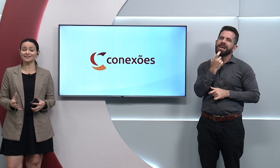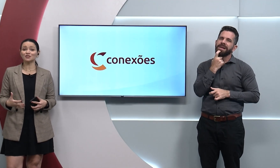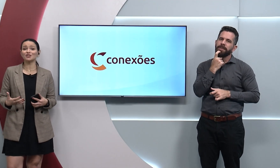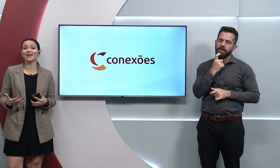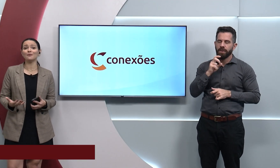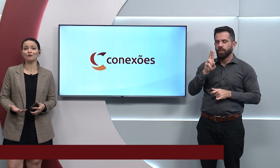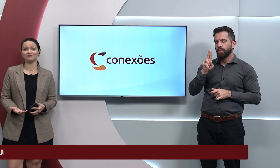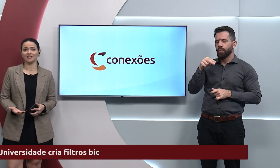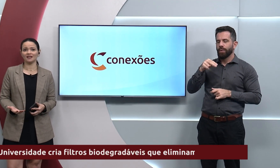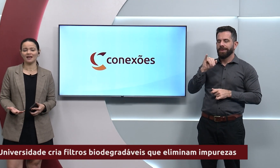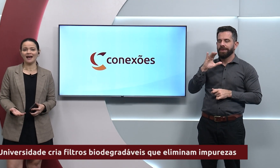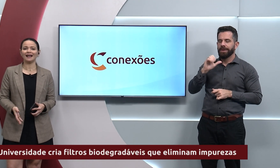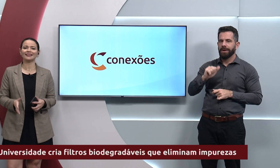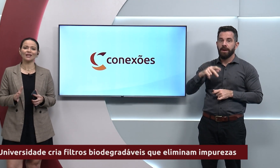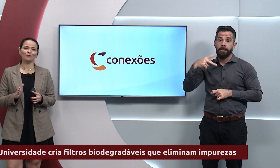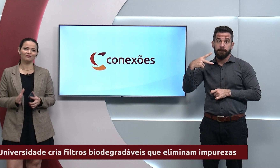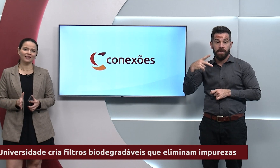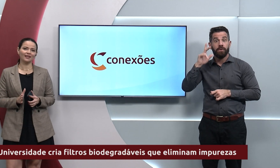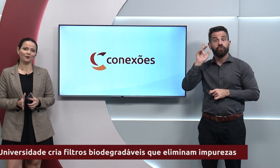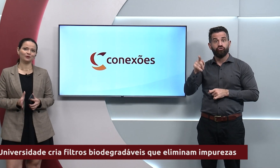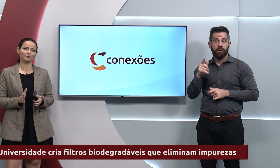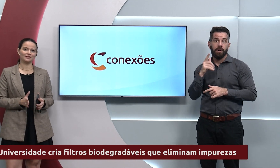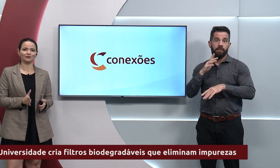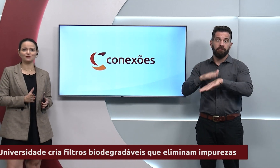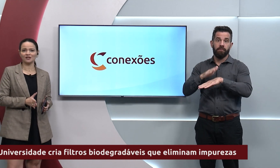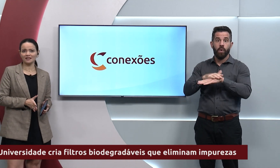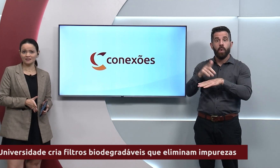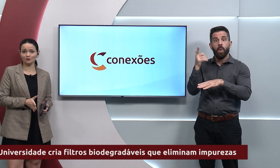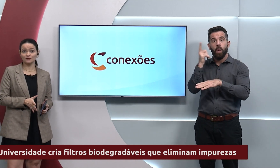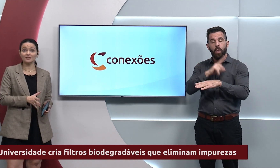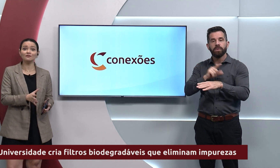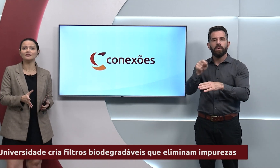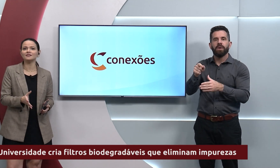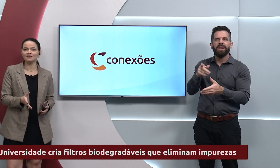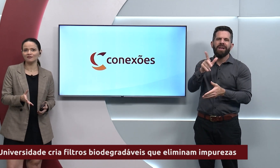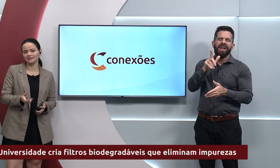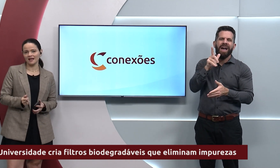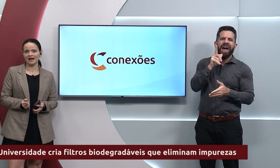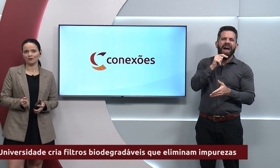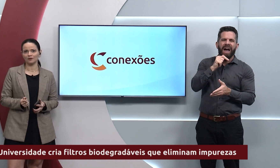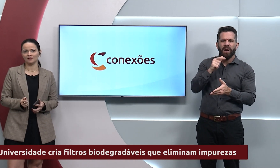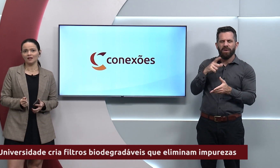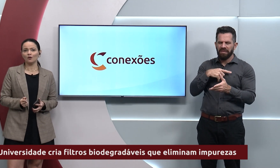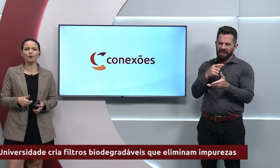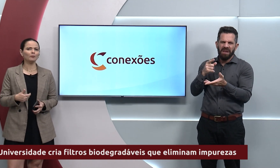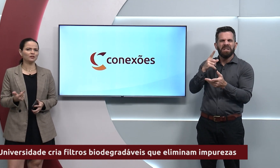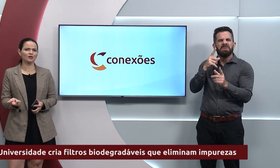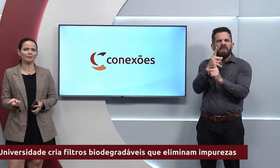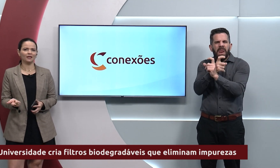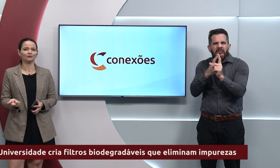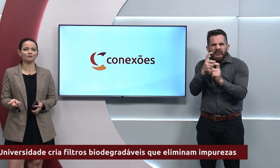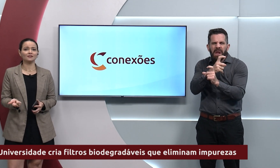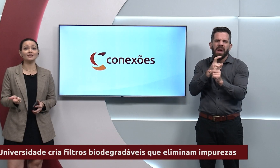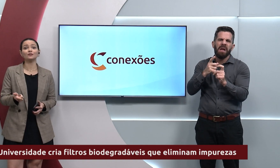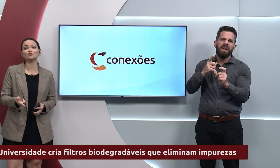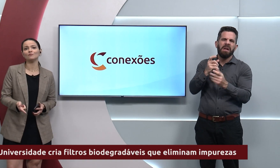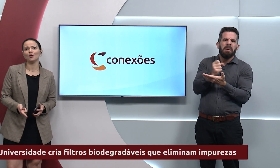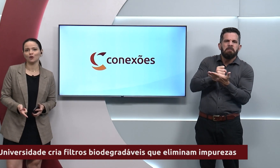de remover até 98% de resíduos invisíveis na água, como medicamentos e